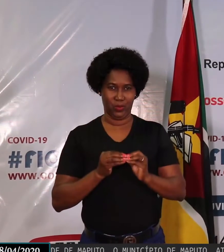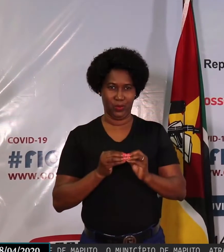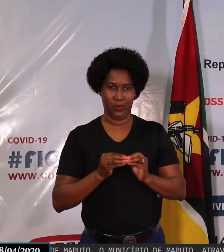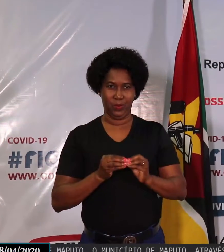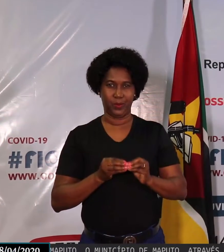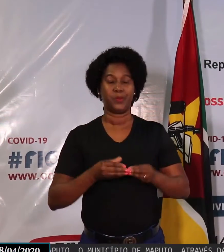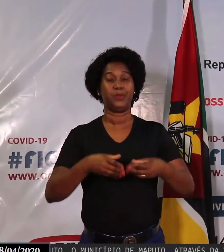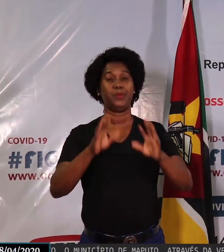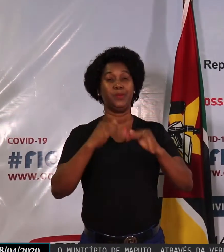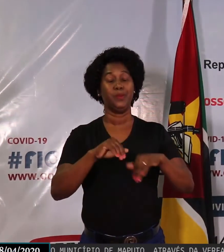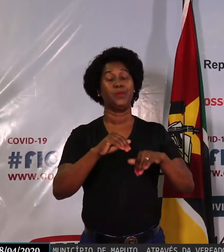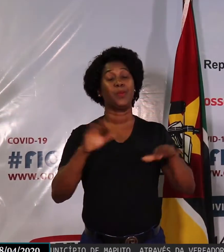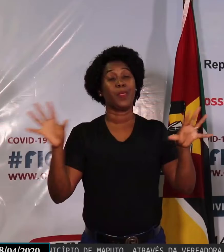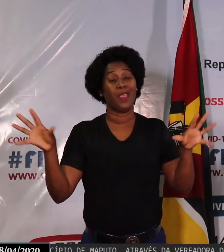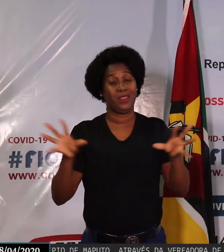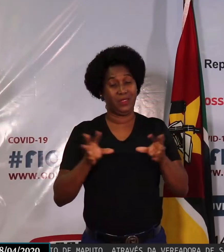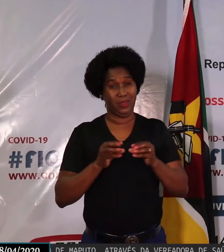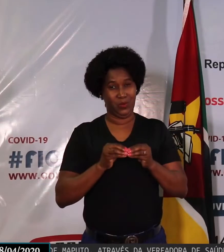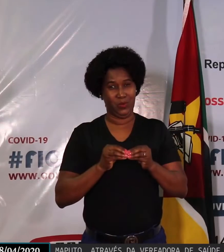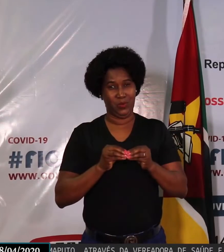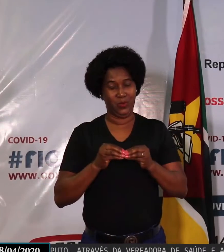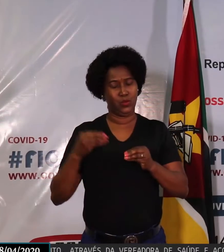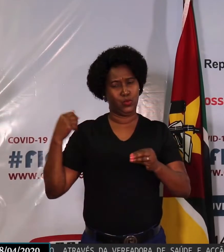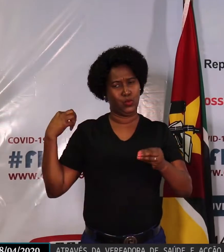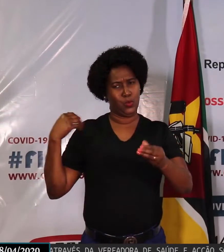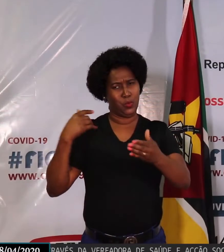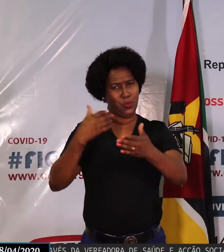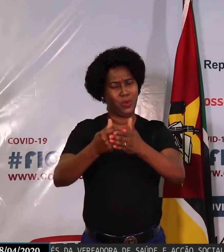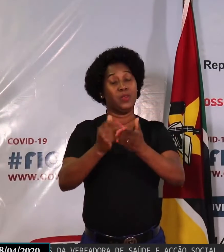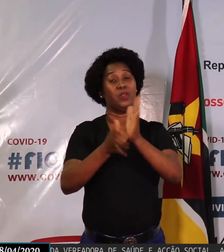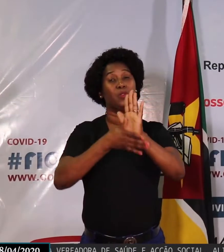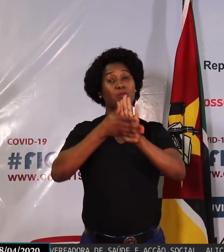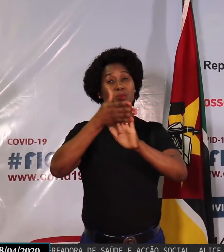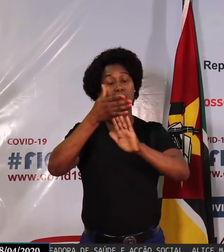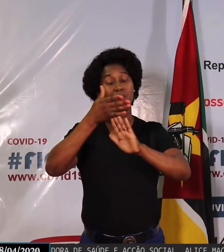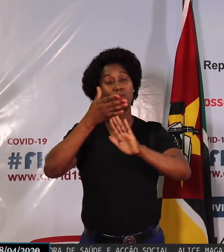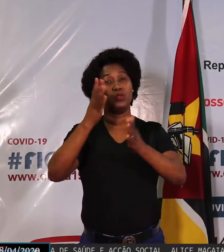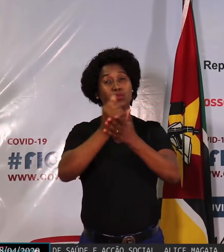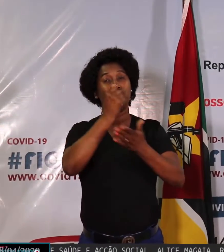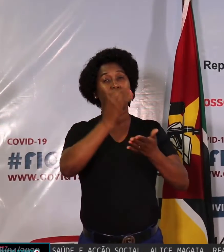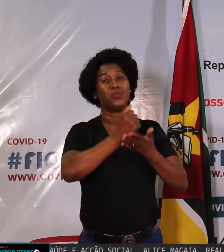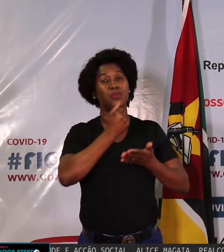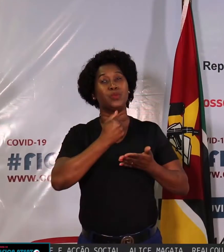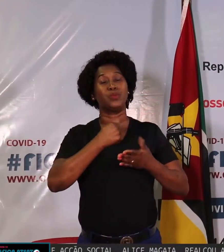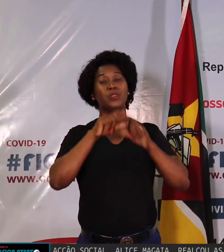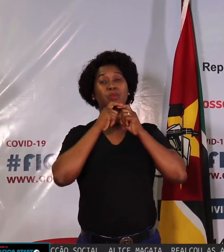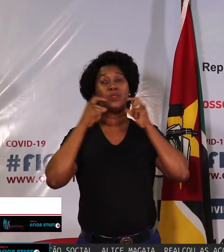Sumarizando, nós, desde o início da epidemia, diagnosticamos